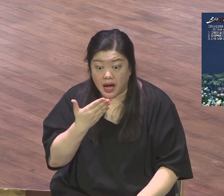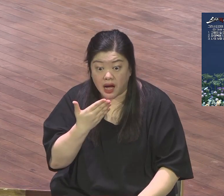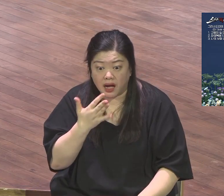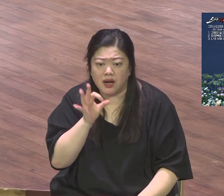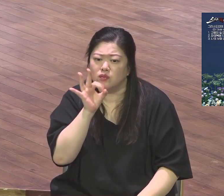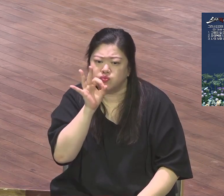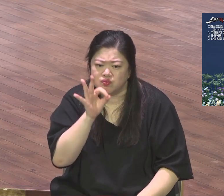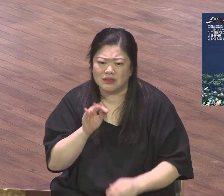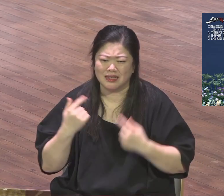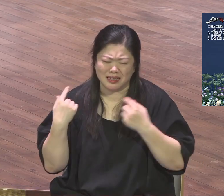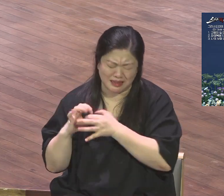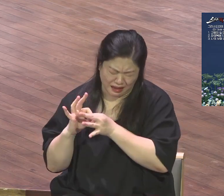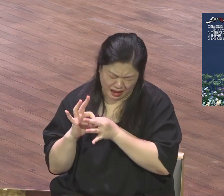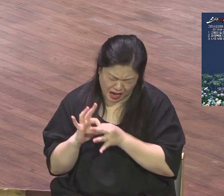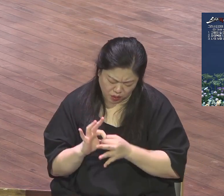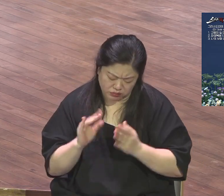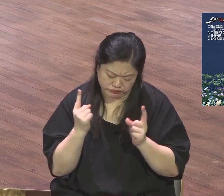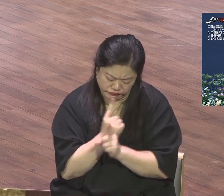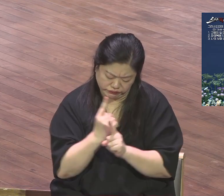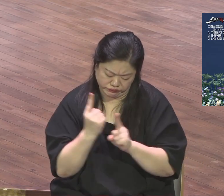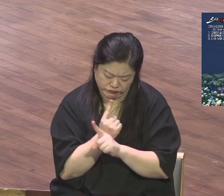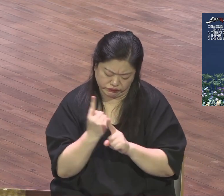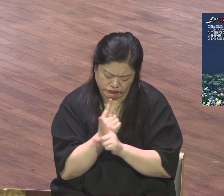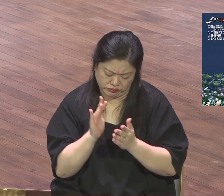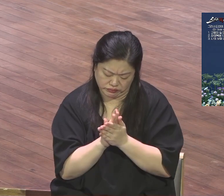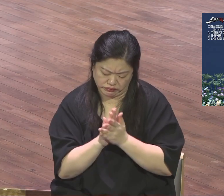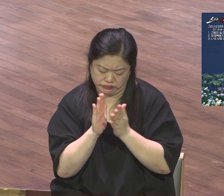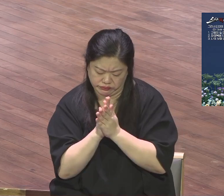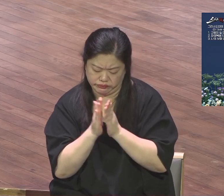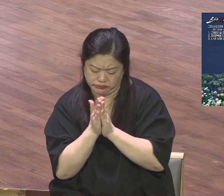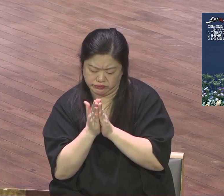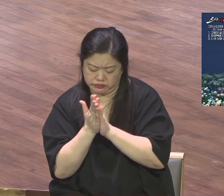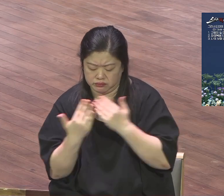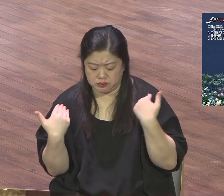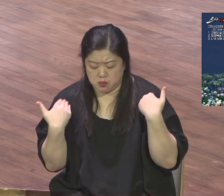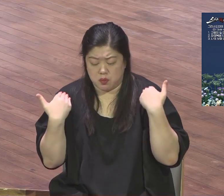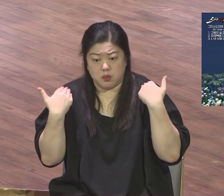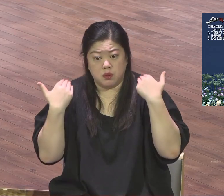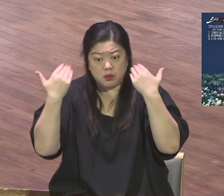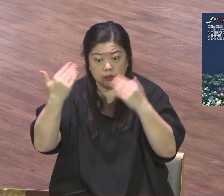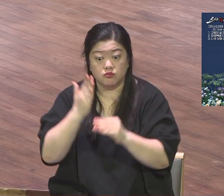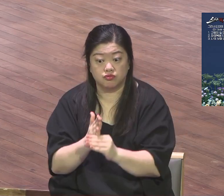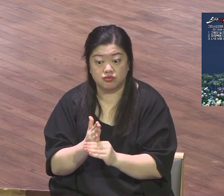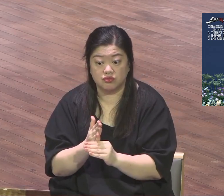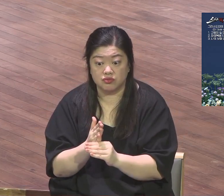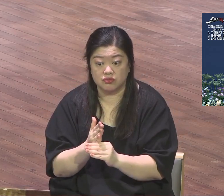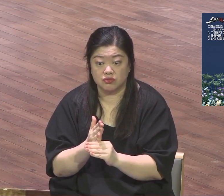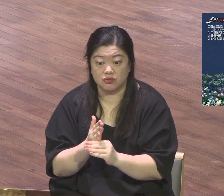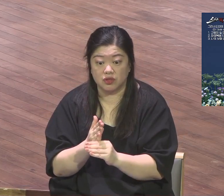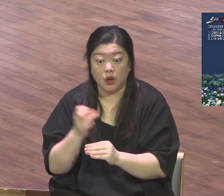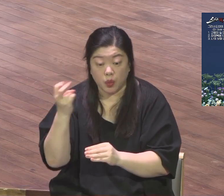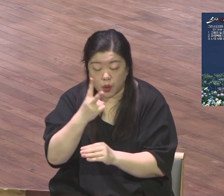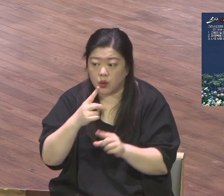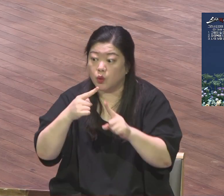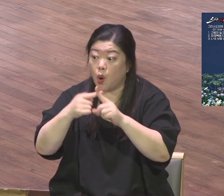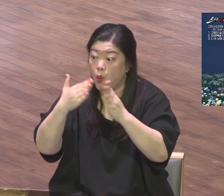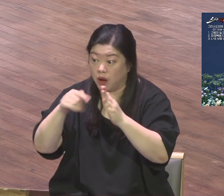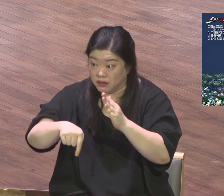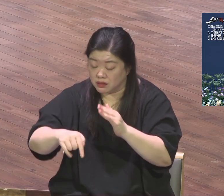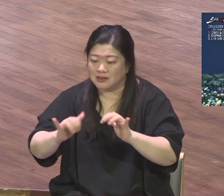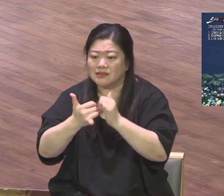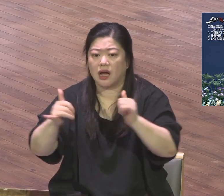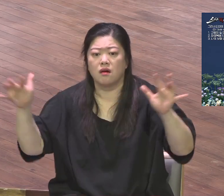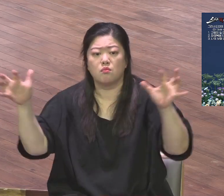잡음도 있을 수가 있고 어떤 그 공동체 안에 이런 사소한 이런 문제들이 생길 수가 있어요. 그러나